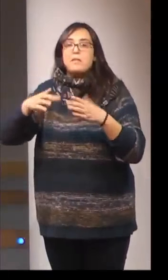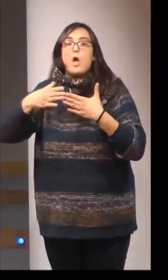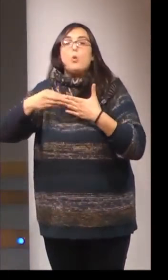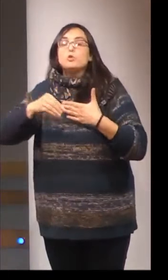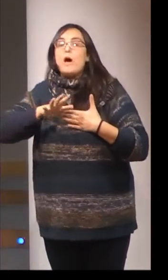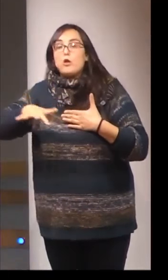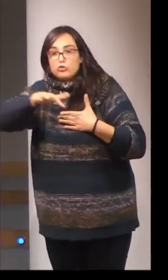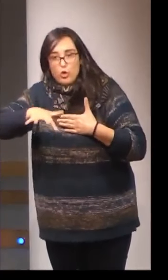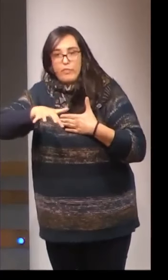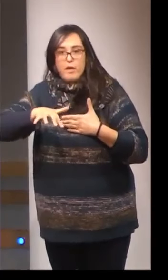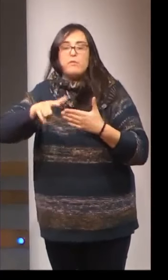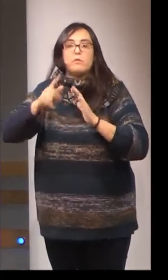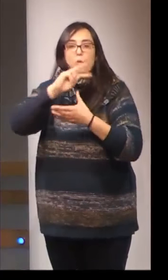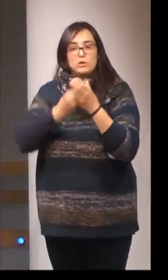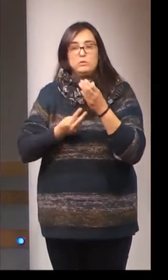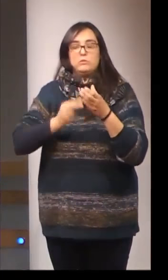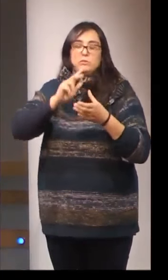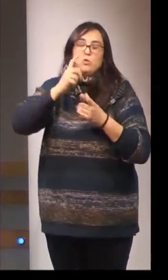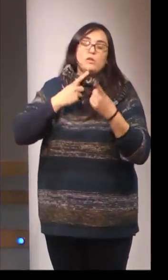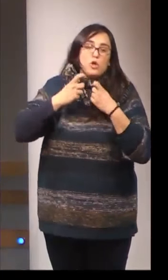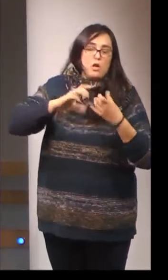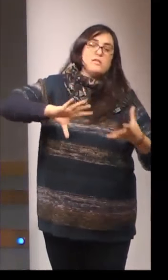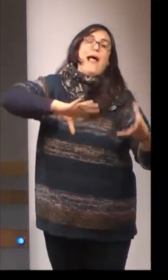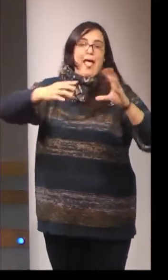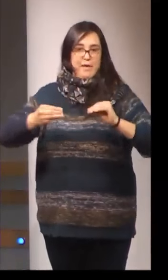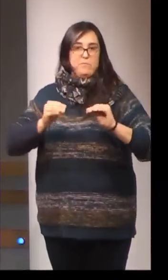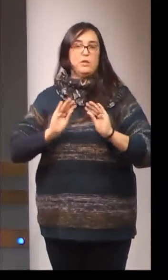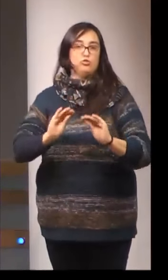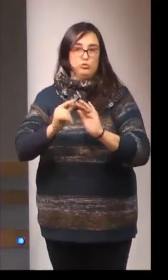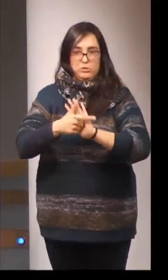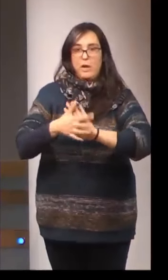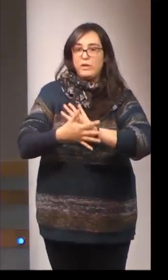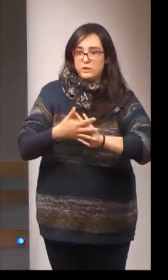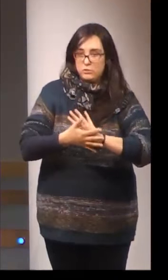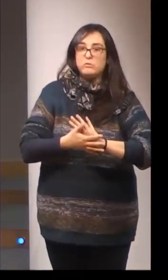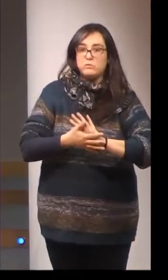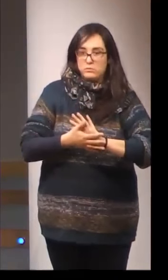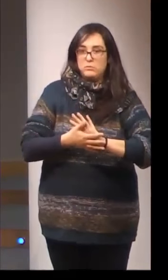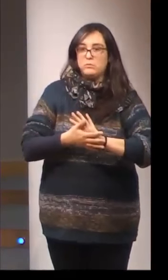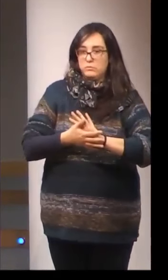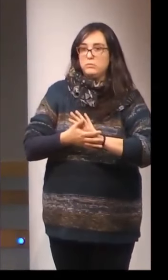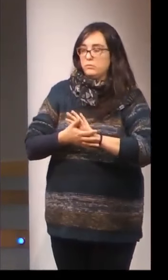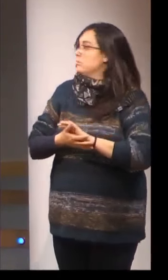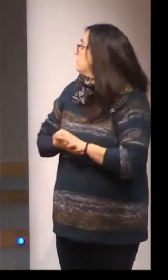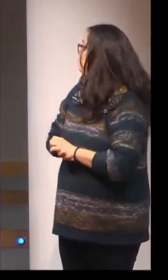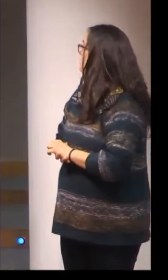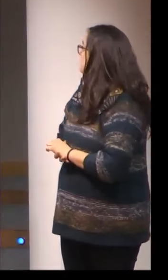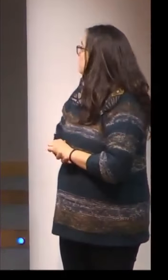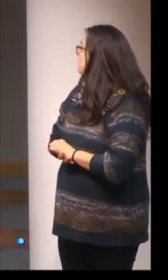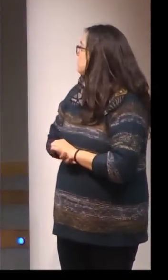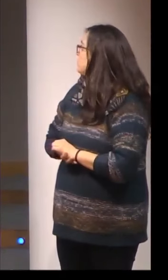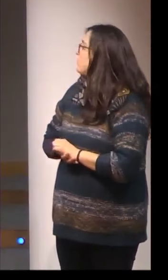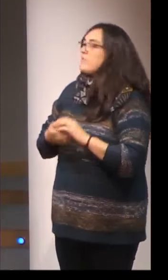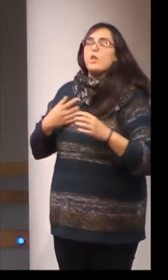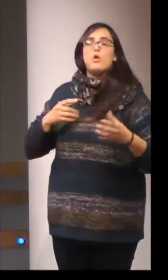para el ámbito del Estado, de tal forma que todos los usuarios tengan la adaptación del cuestionario escrito a sus